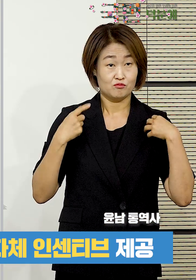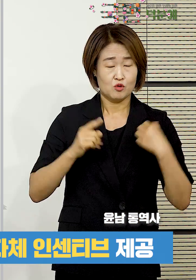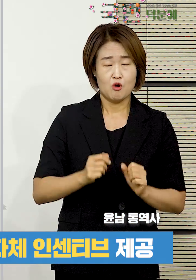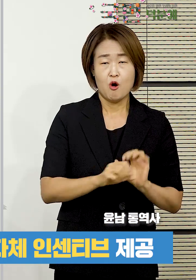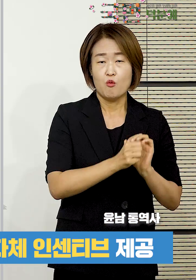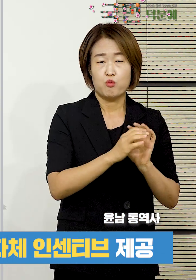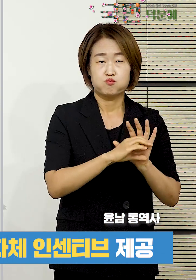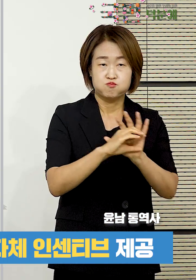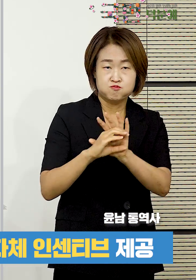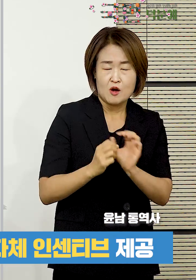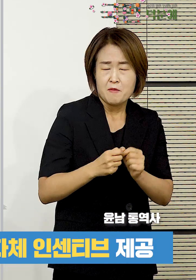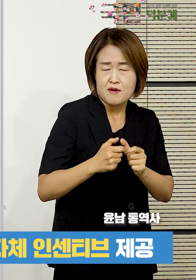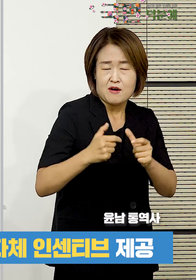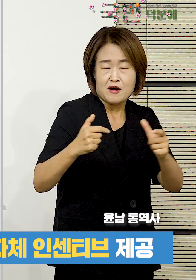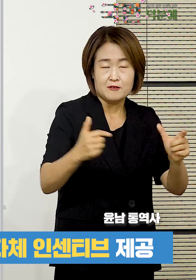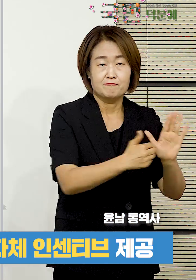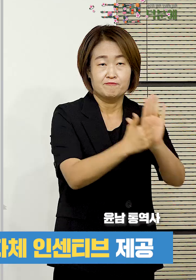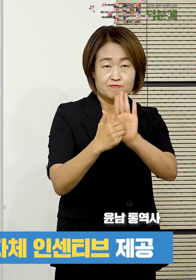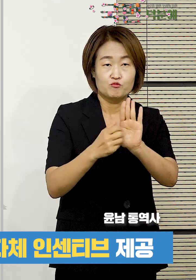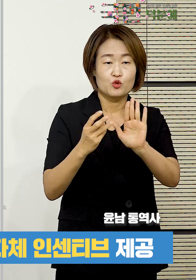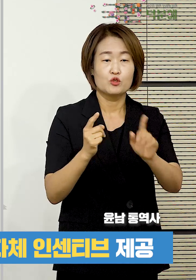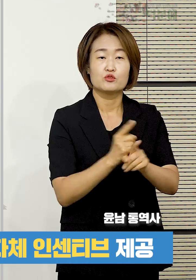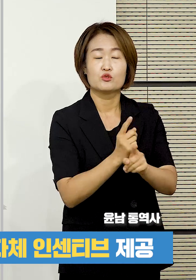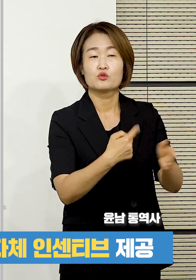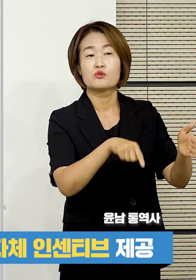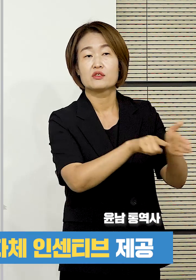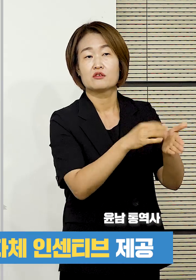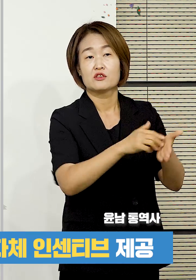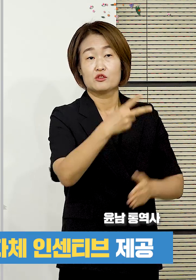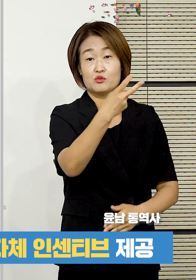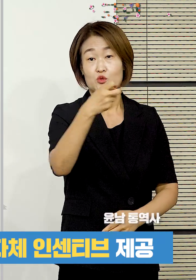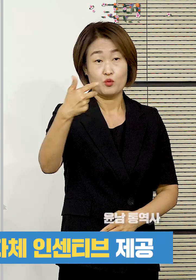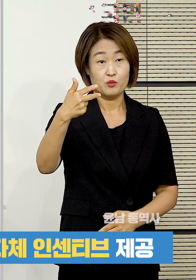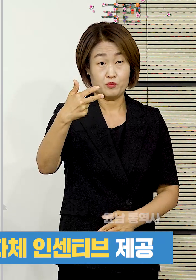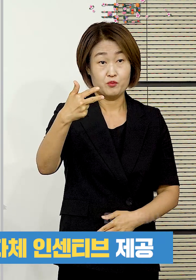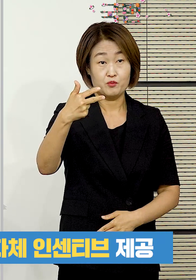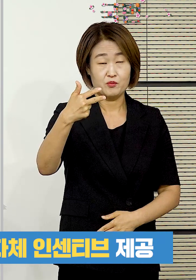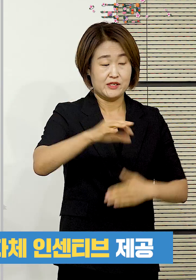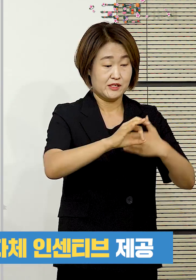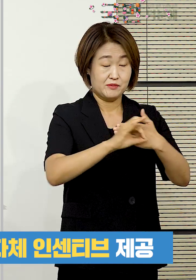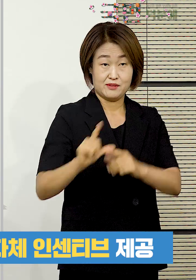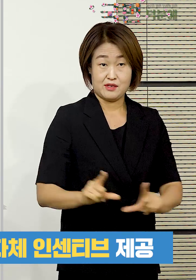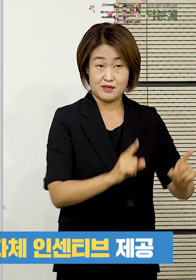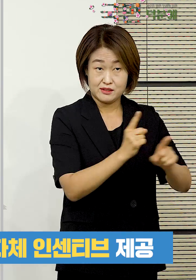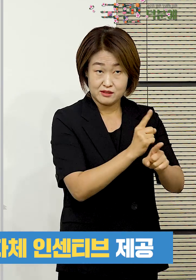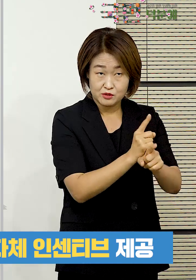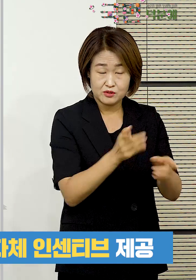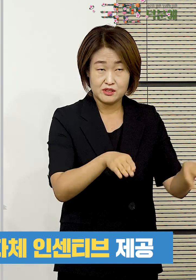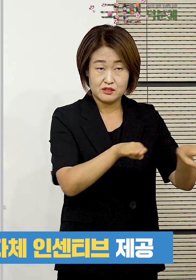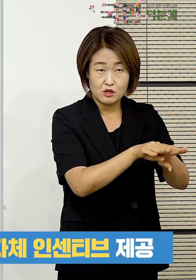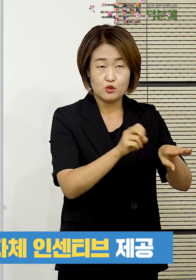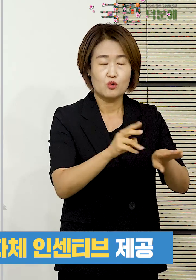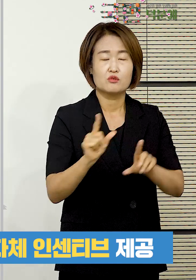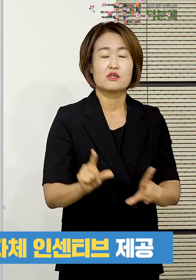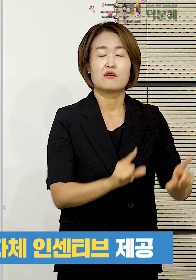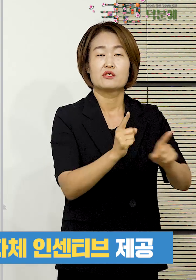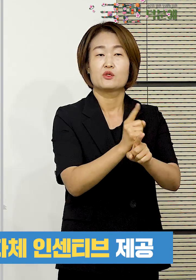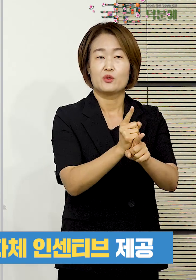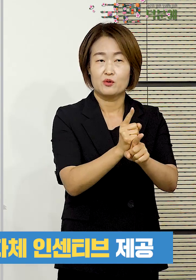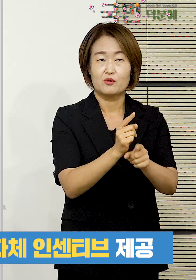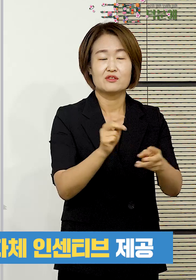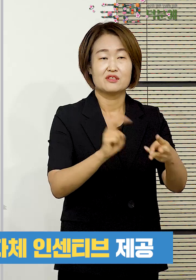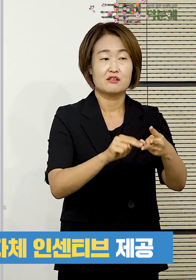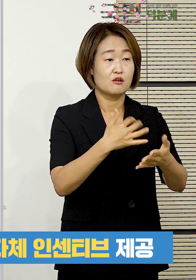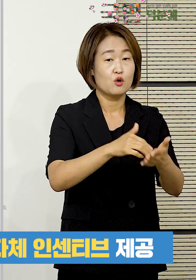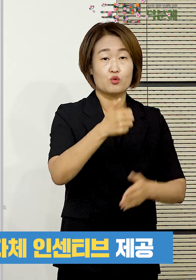정부는 코로나19 확산을 막고 적절한 치료를 위해 27개 지자체에서 임시생활시설, 생활치료센터